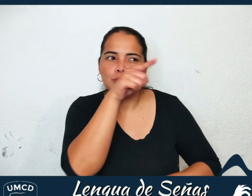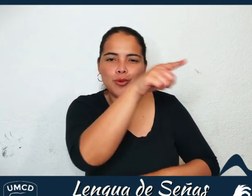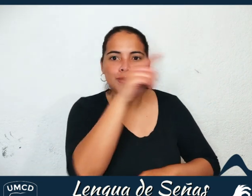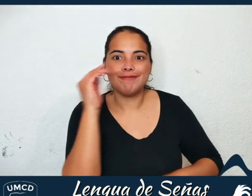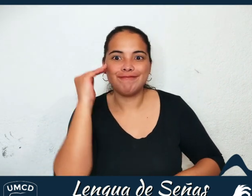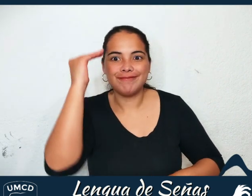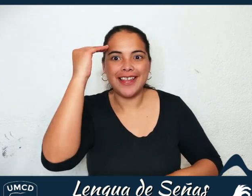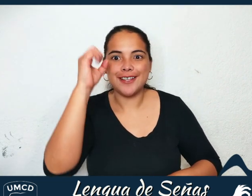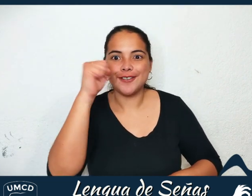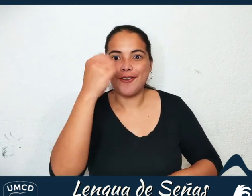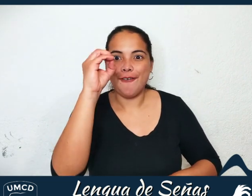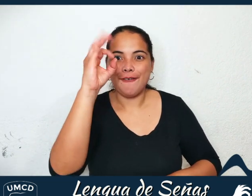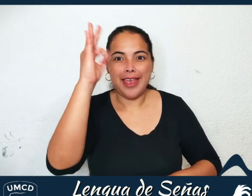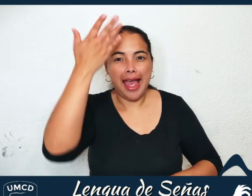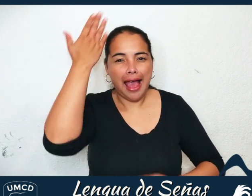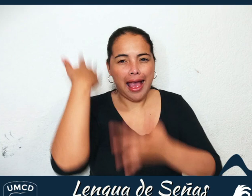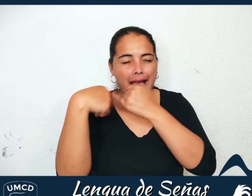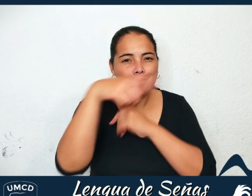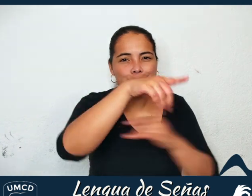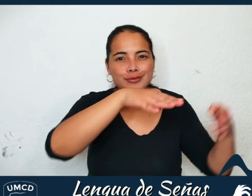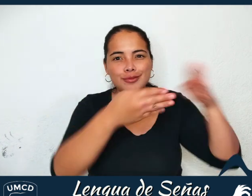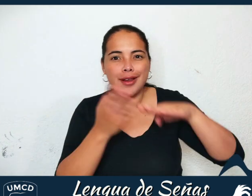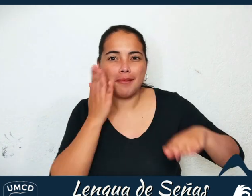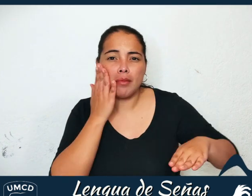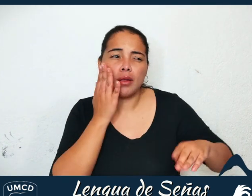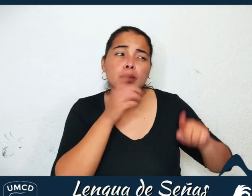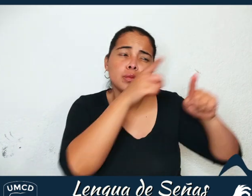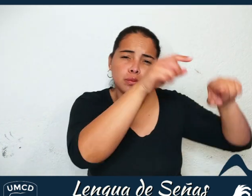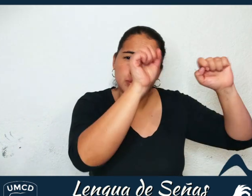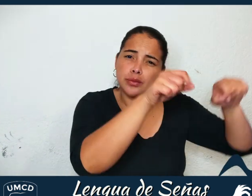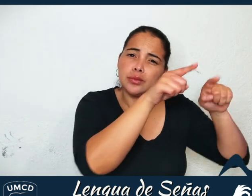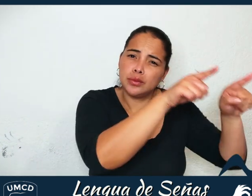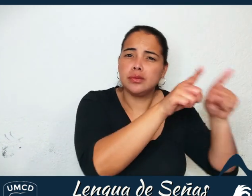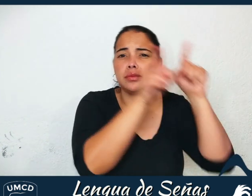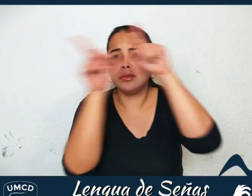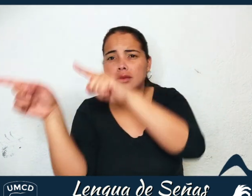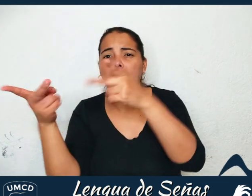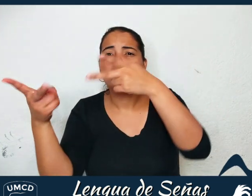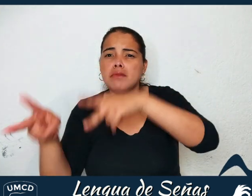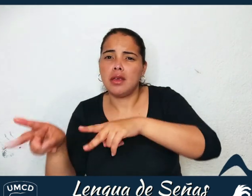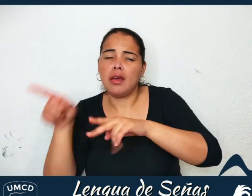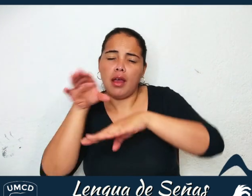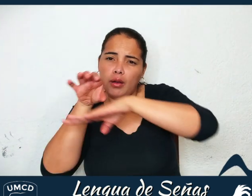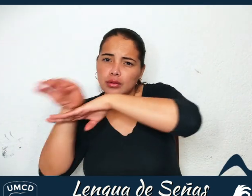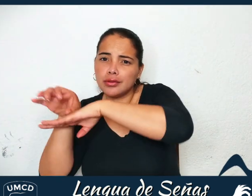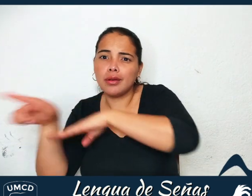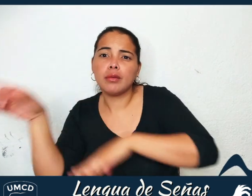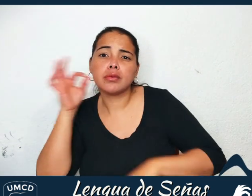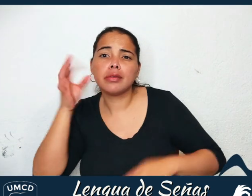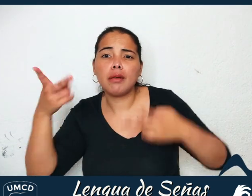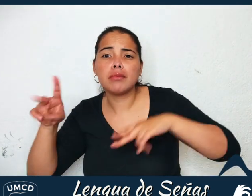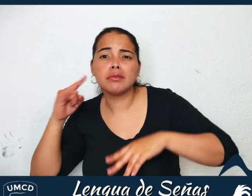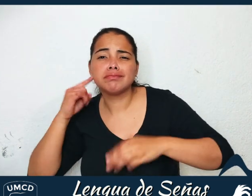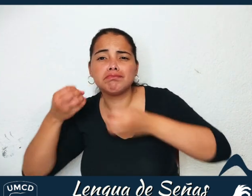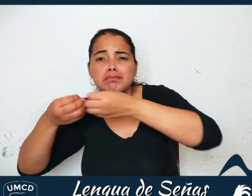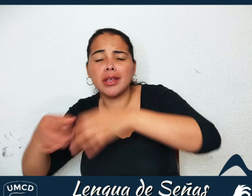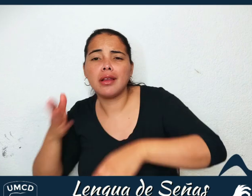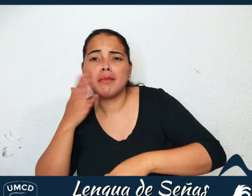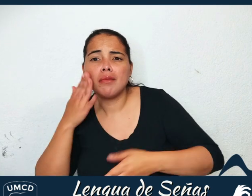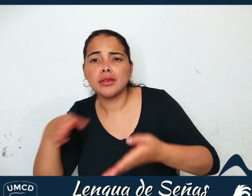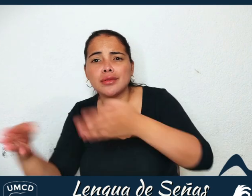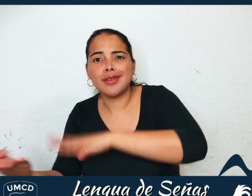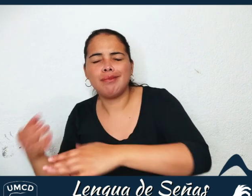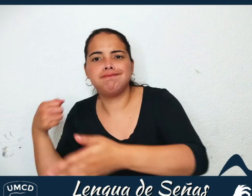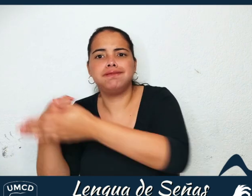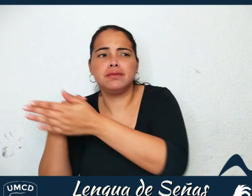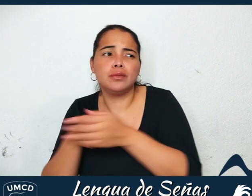Sofía para que vaya y hable con aquella joven niña que acababa recientemente de perder también a su madre, y quien podría,